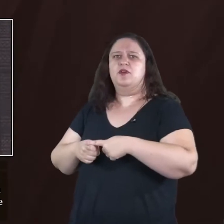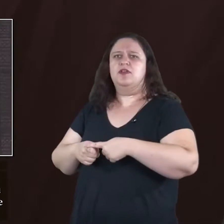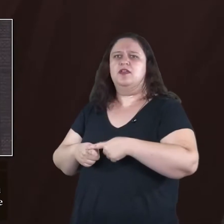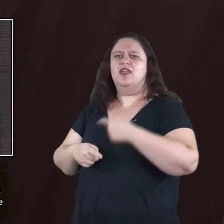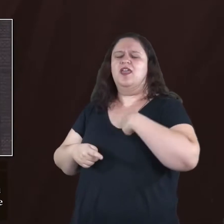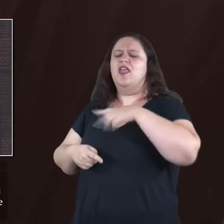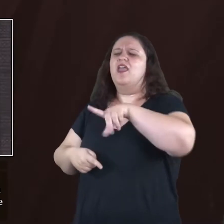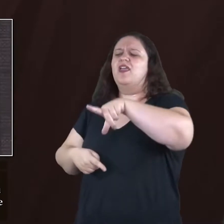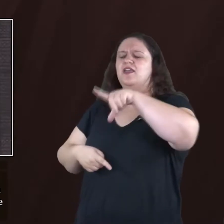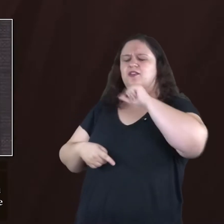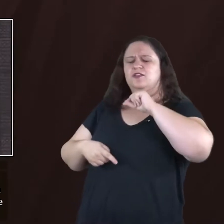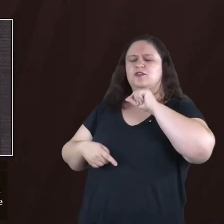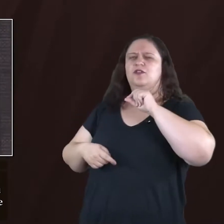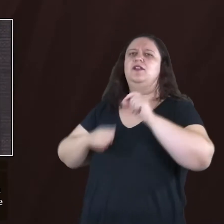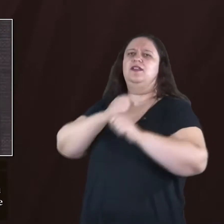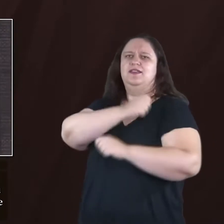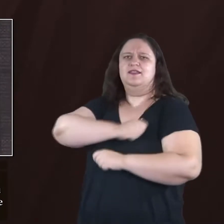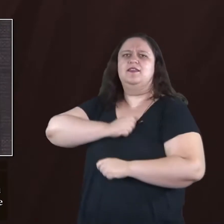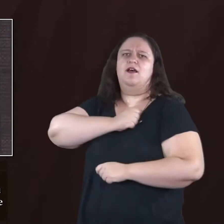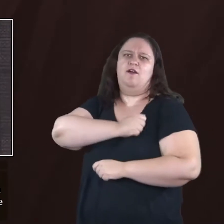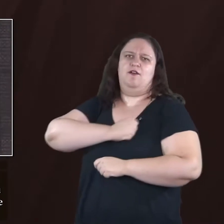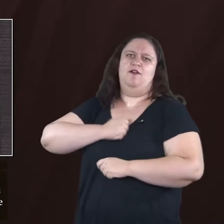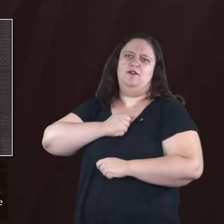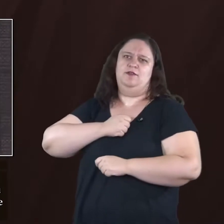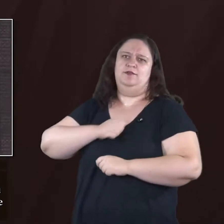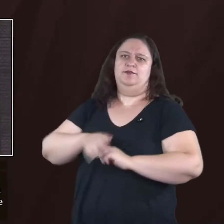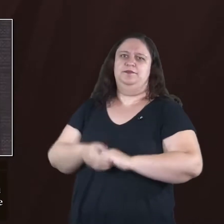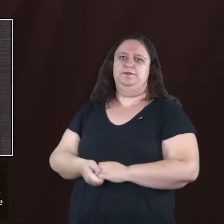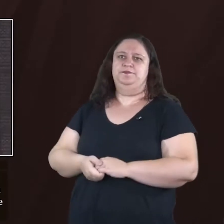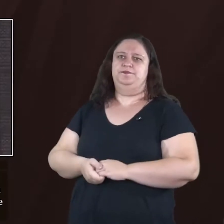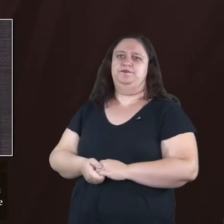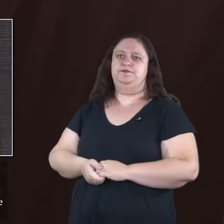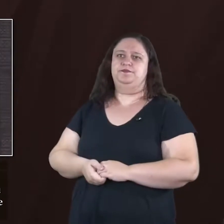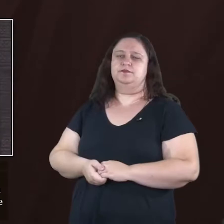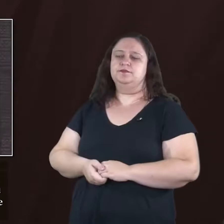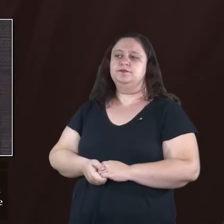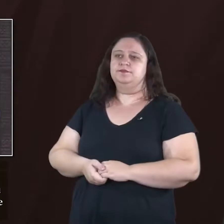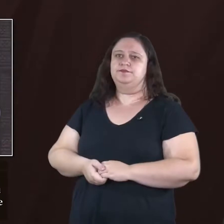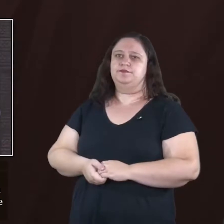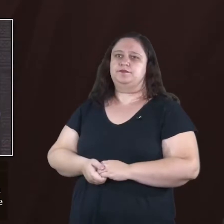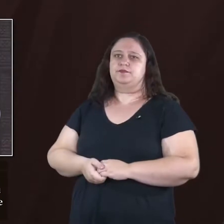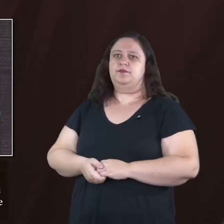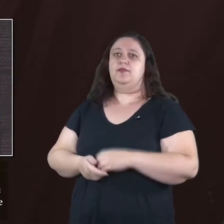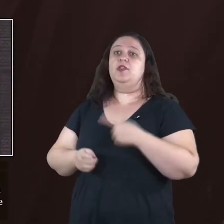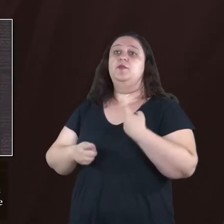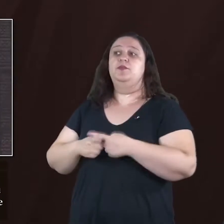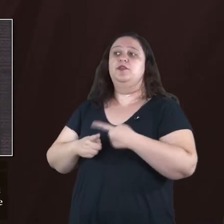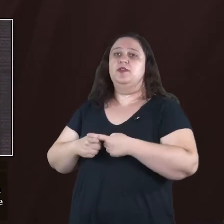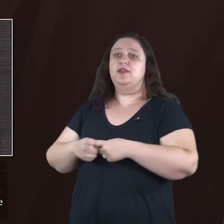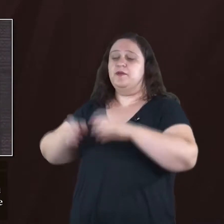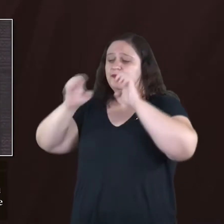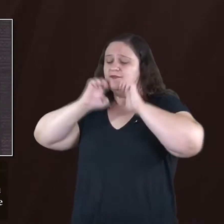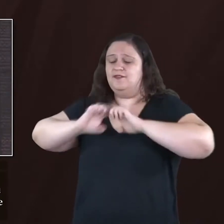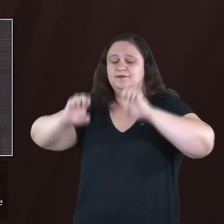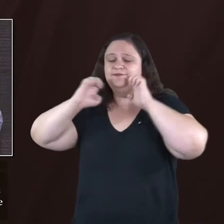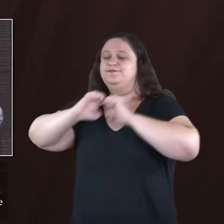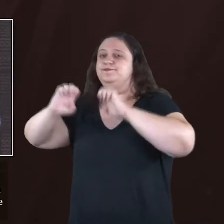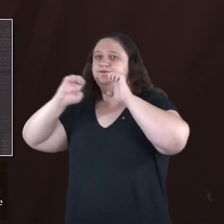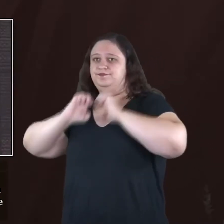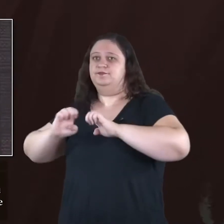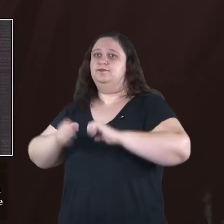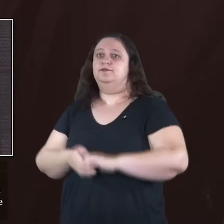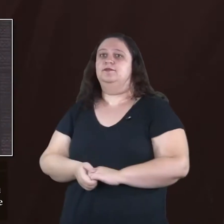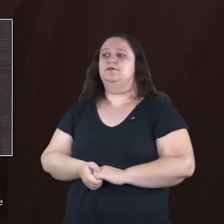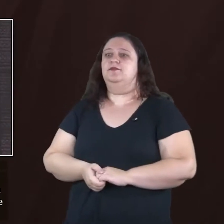um vaso, um instrumento escolhido, ou um vaso escolhido para levar o meu nome perante